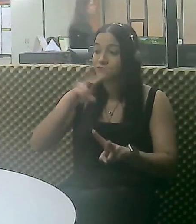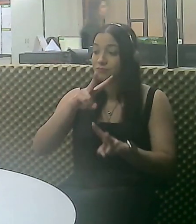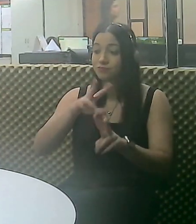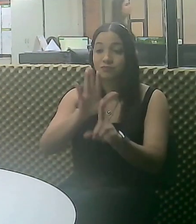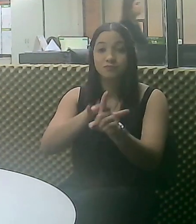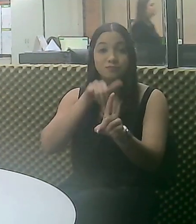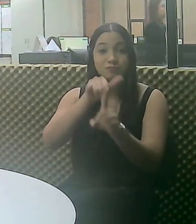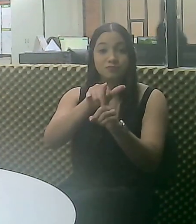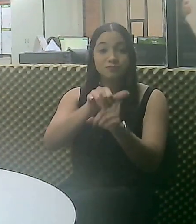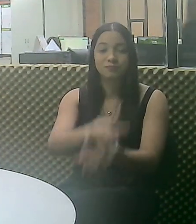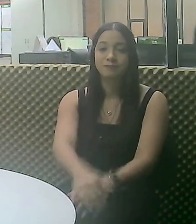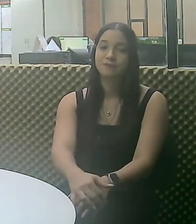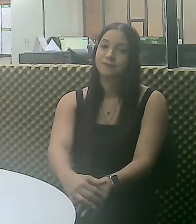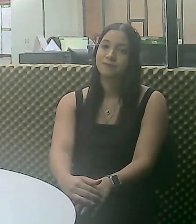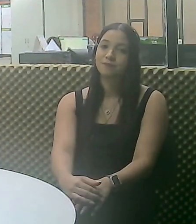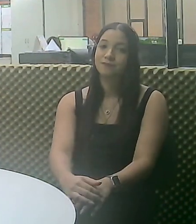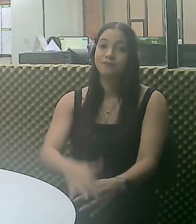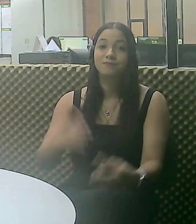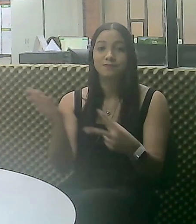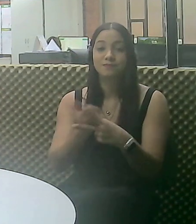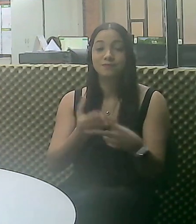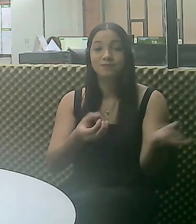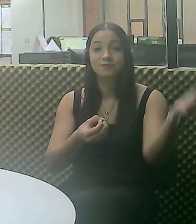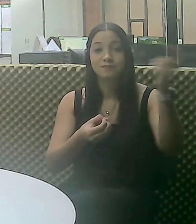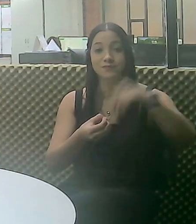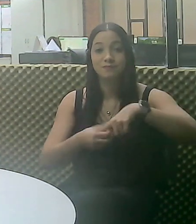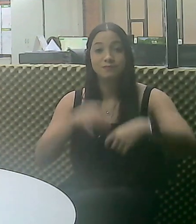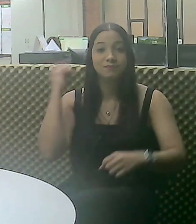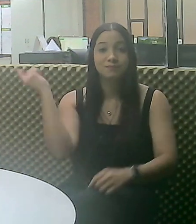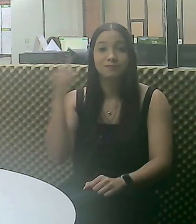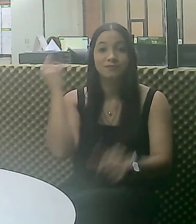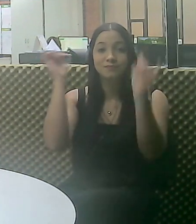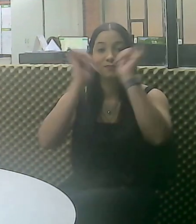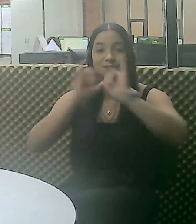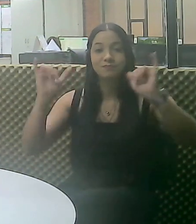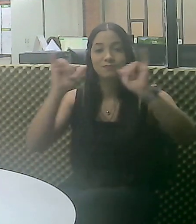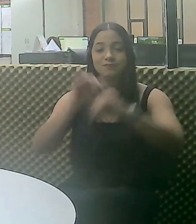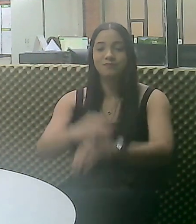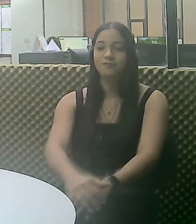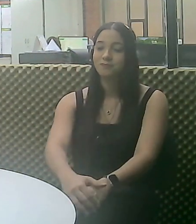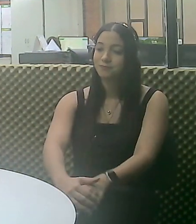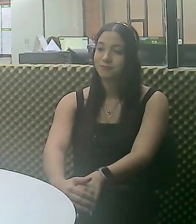bullying. Vamos para um rápido intervalo, já voltamos com o Giro de